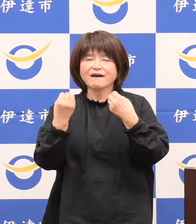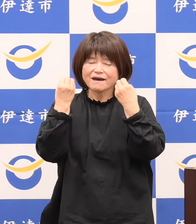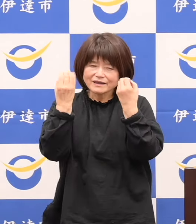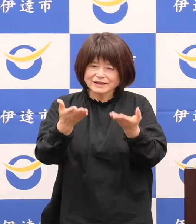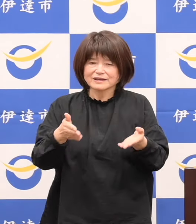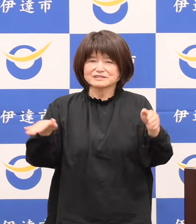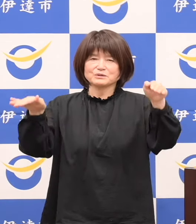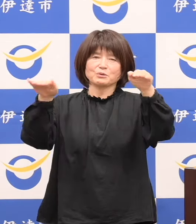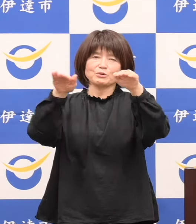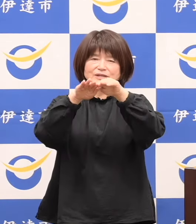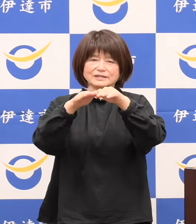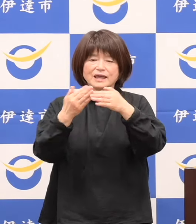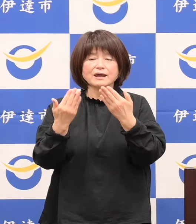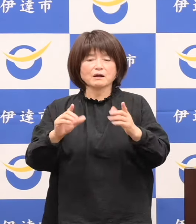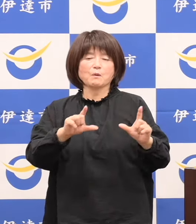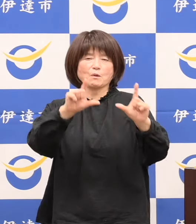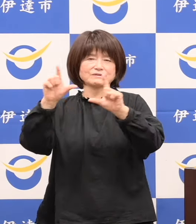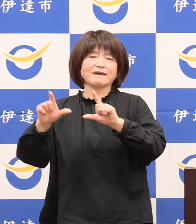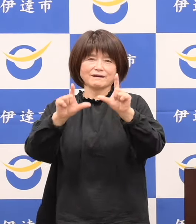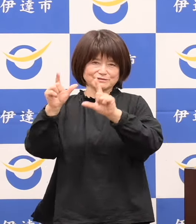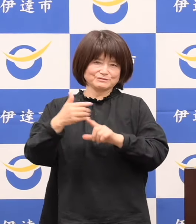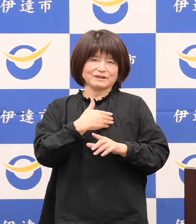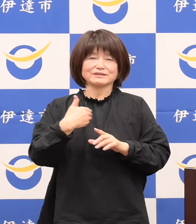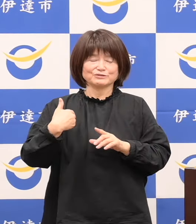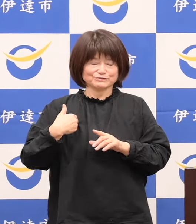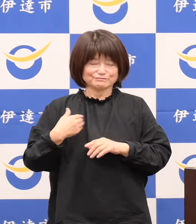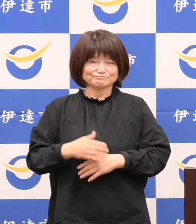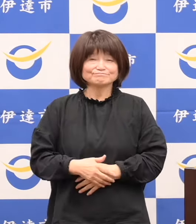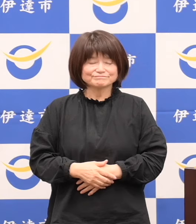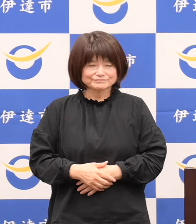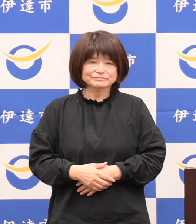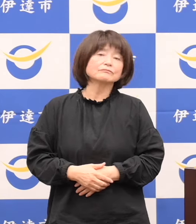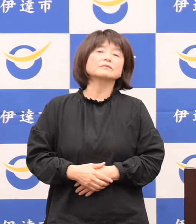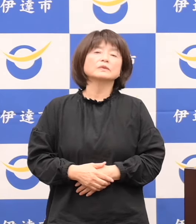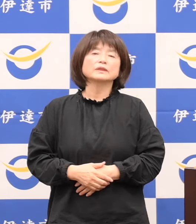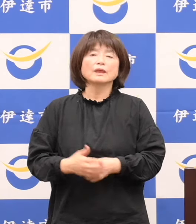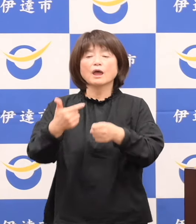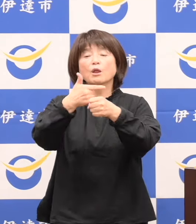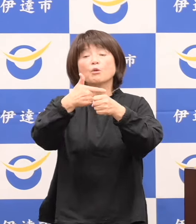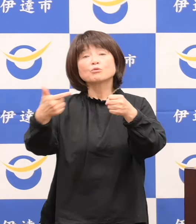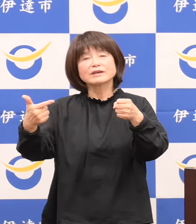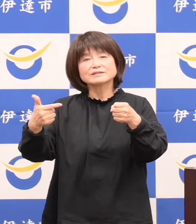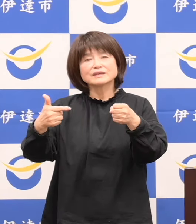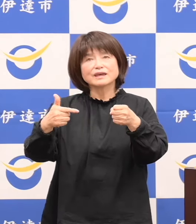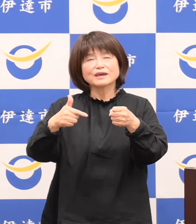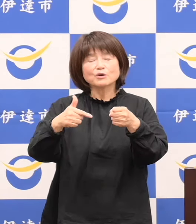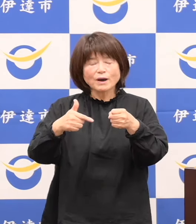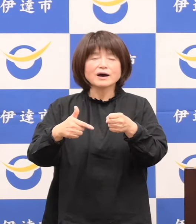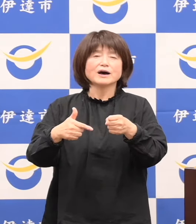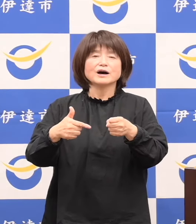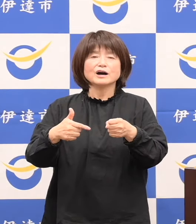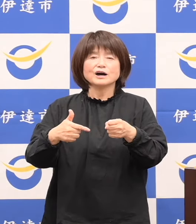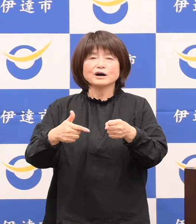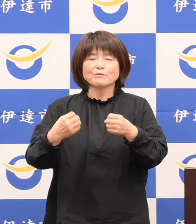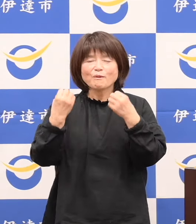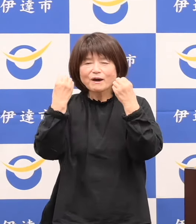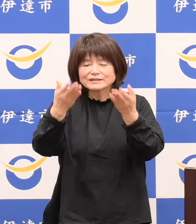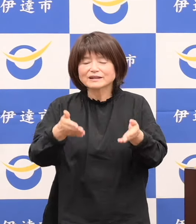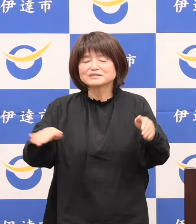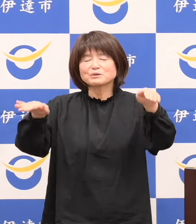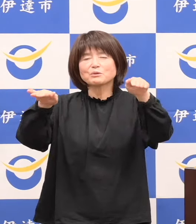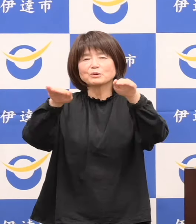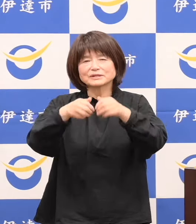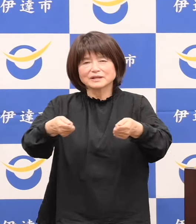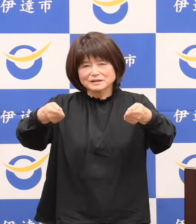で学校生活を送れるようになります。また6年生につきましては新校舎での卒業式を迎え